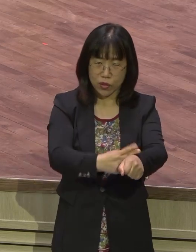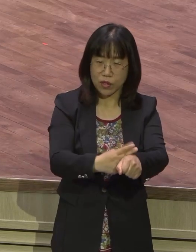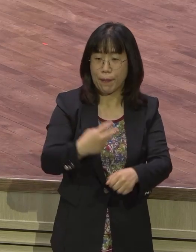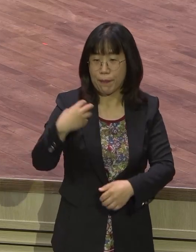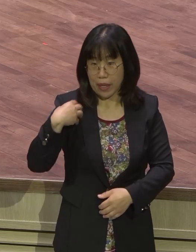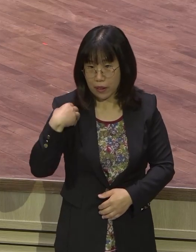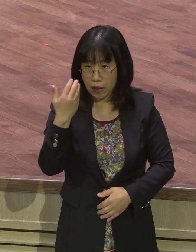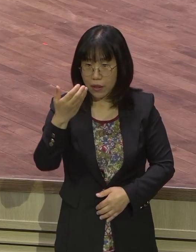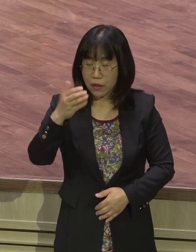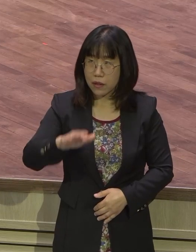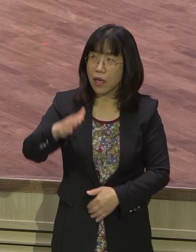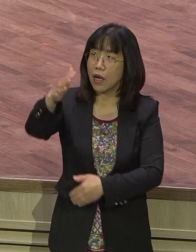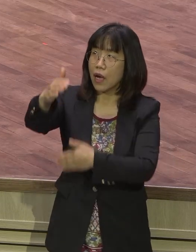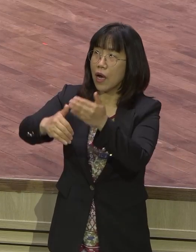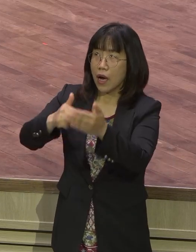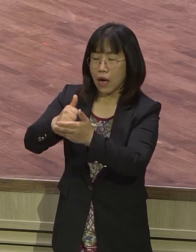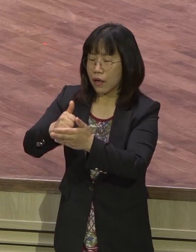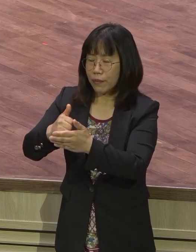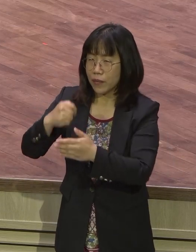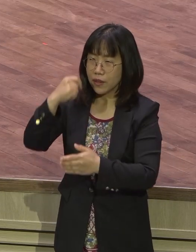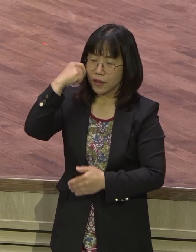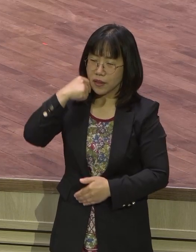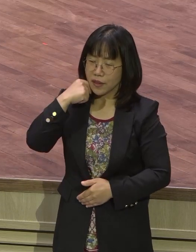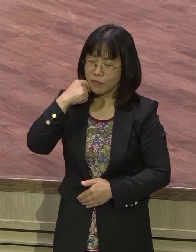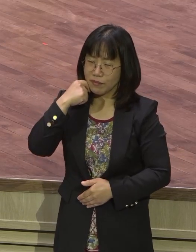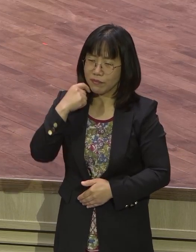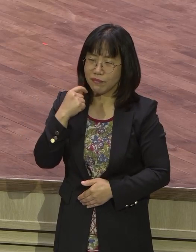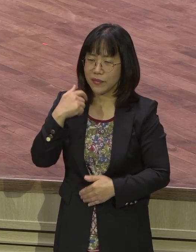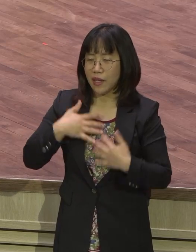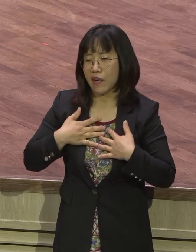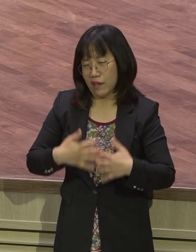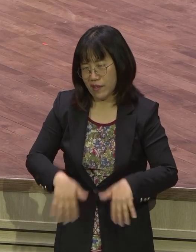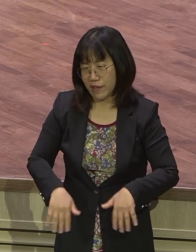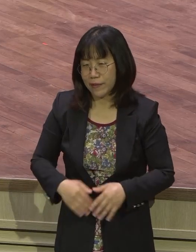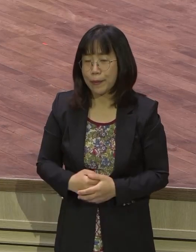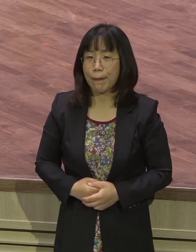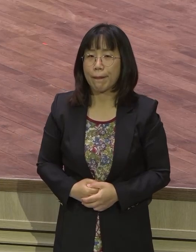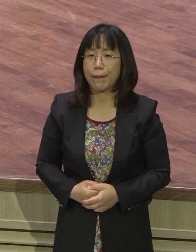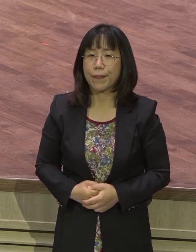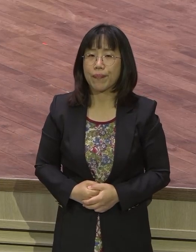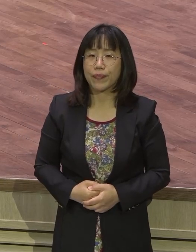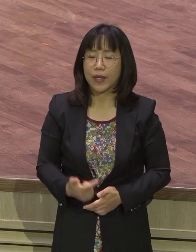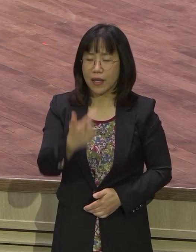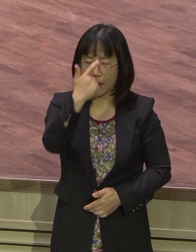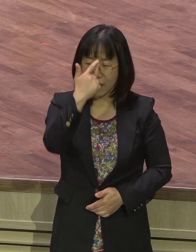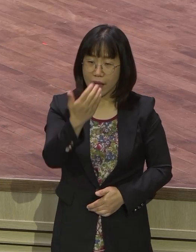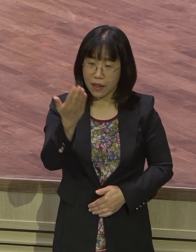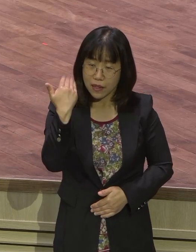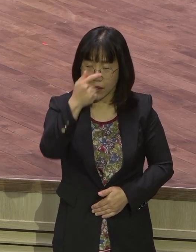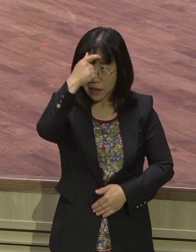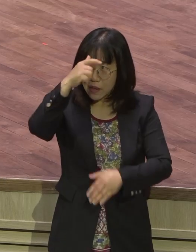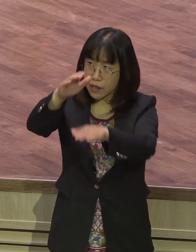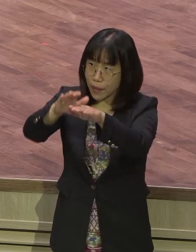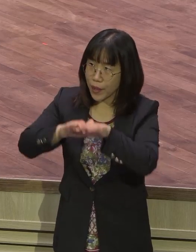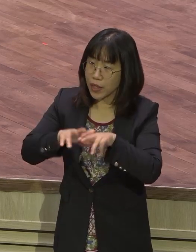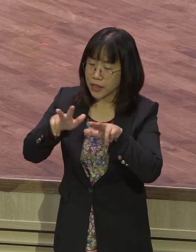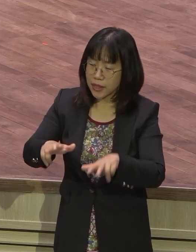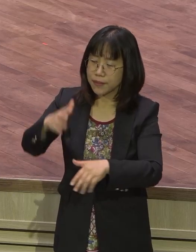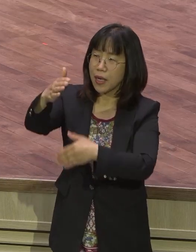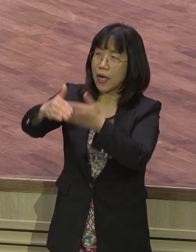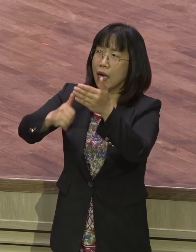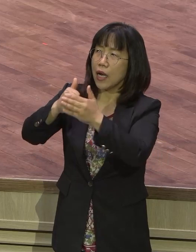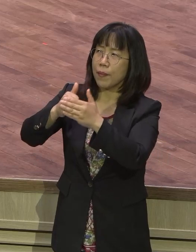하나님 앞에 예배하러 나왔다. 신령한 하나님 앞에 내가 경예배한다. 내가 이 시간에